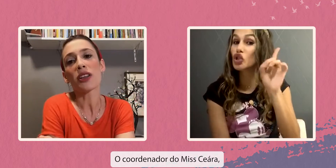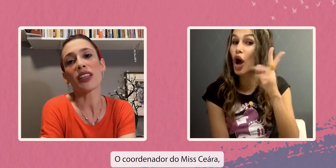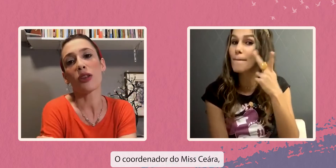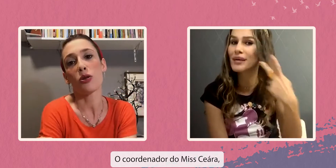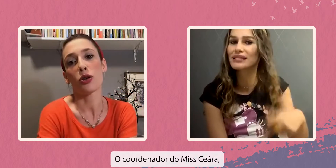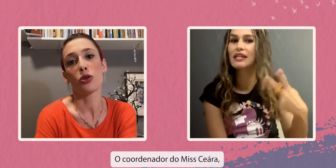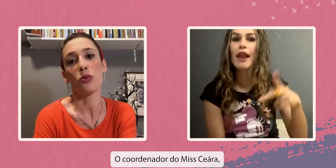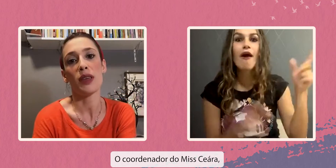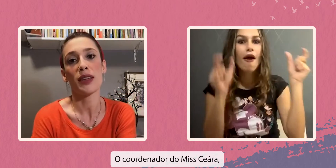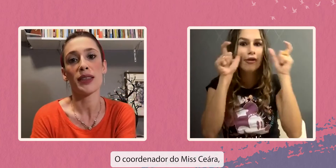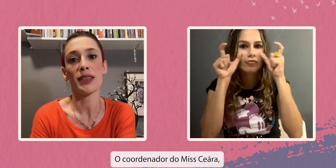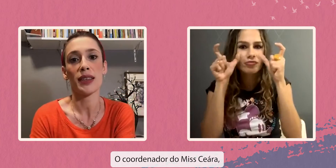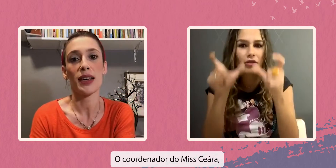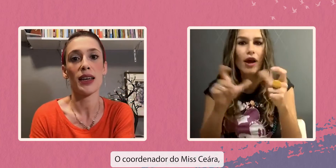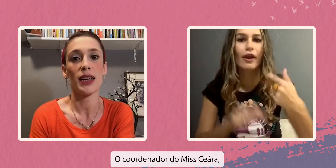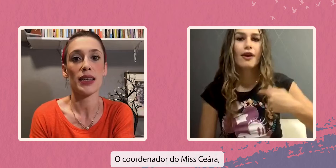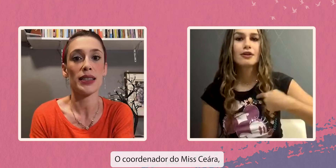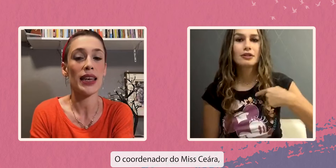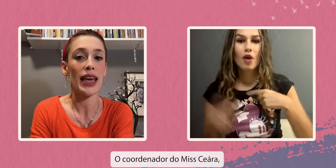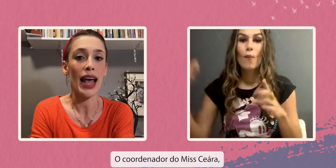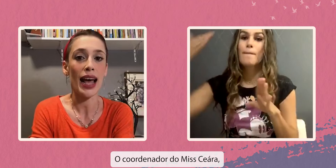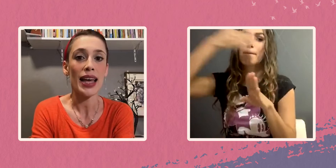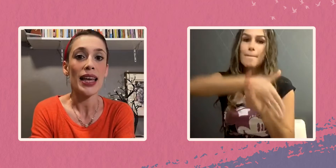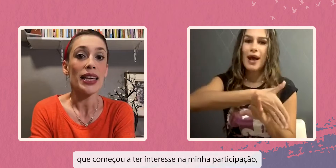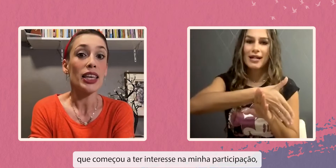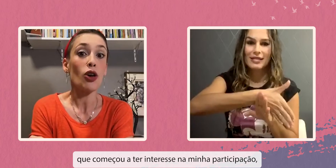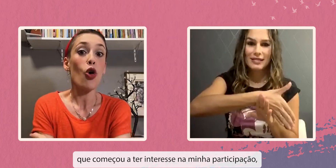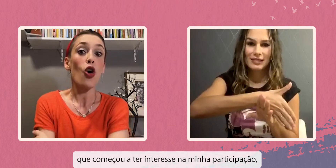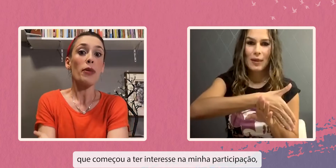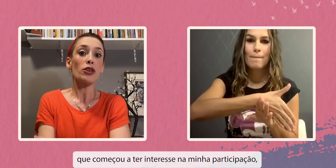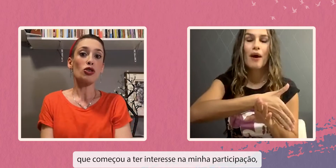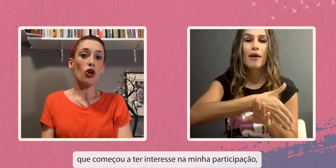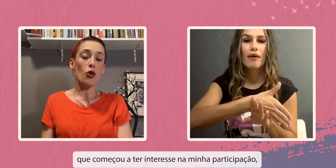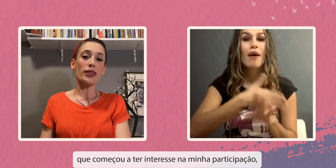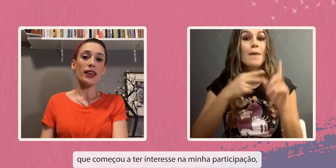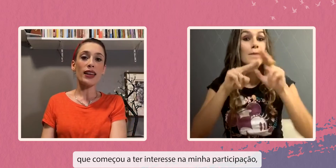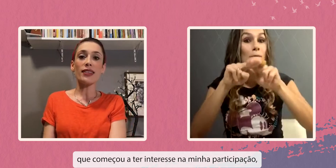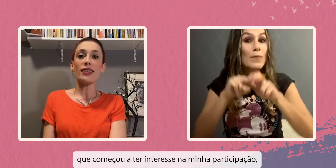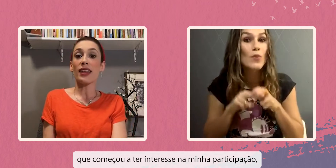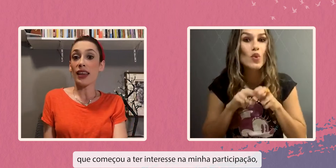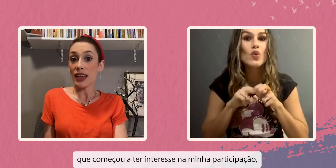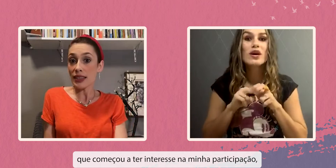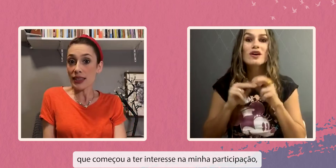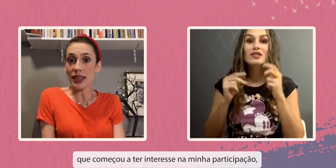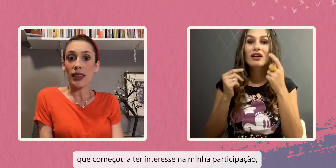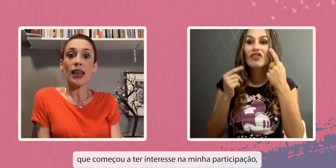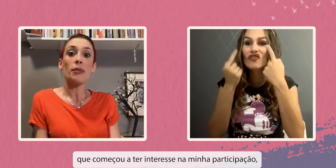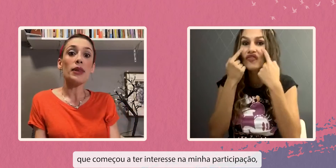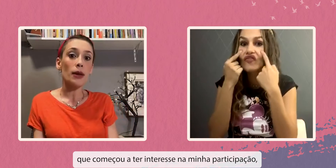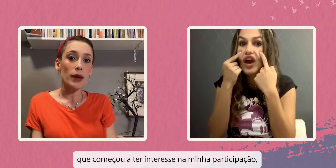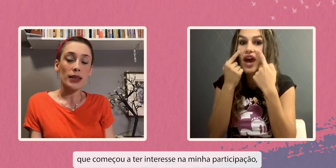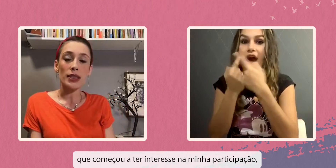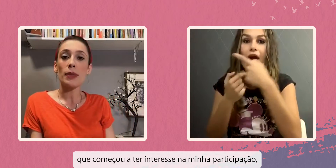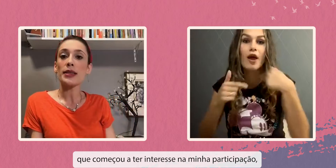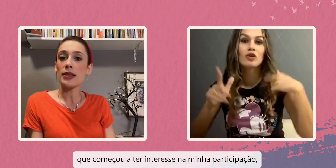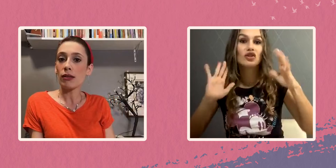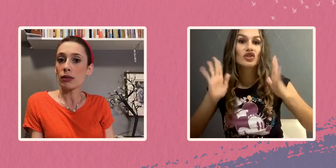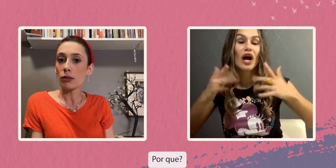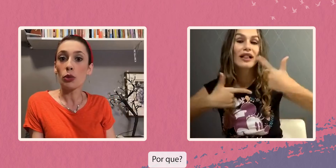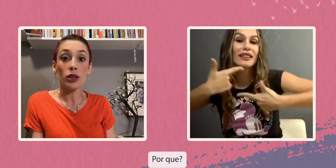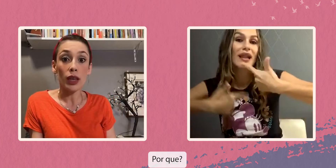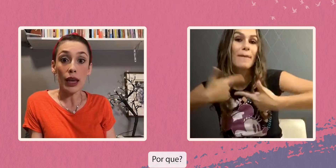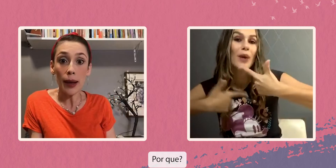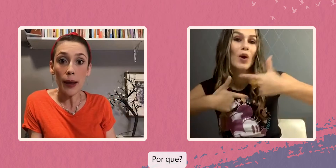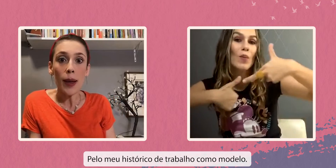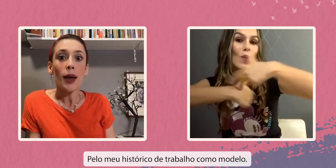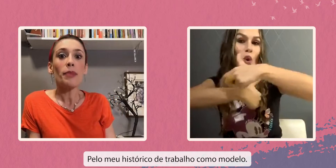O coordenador do Miss Ceará que começou a ter interesse na minha participação.